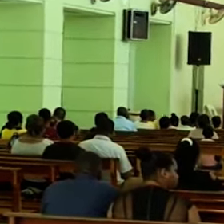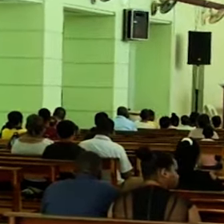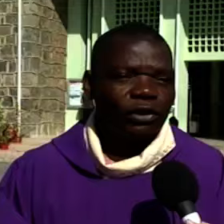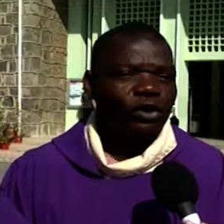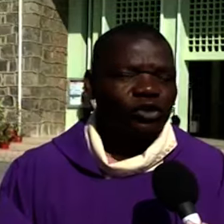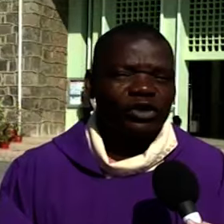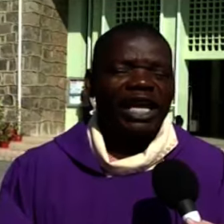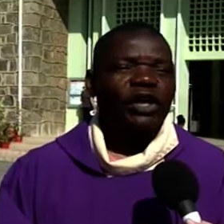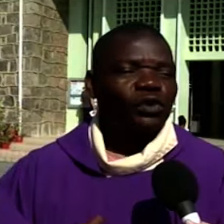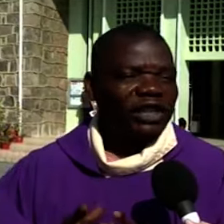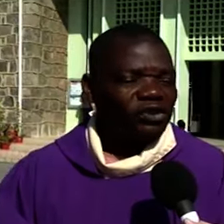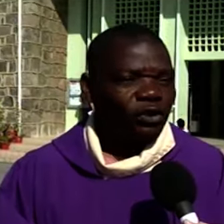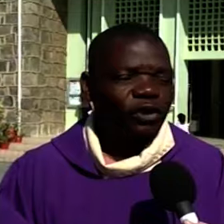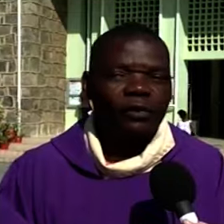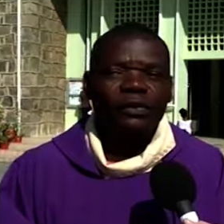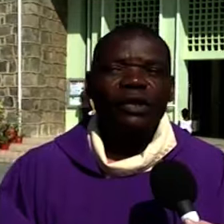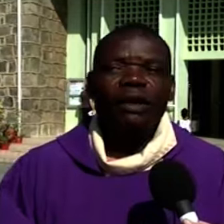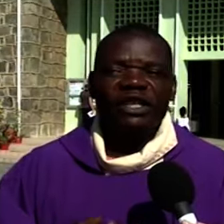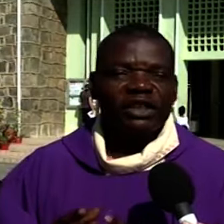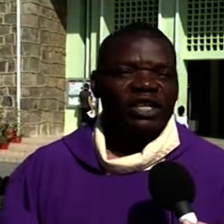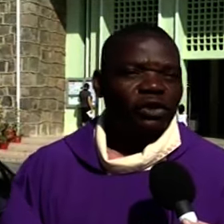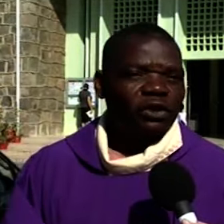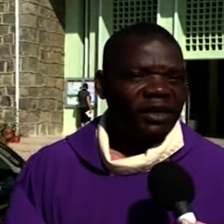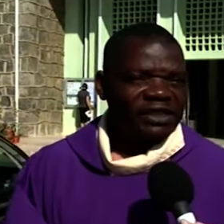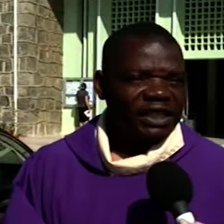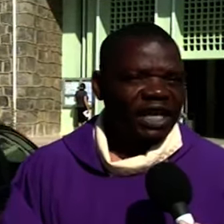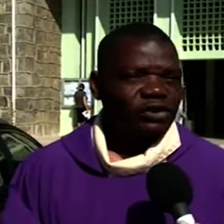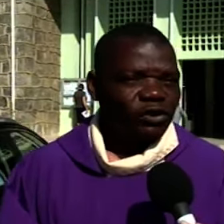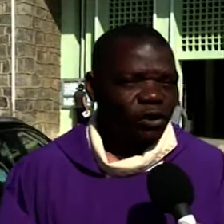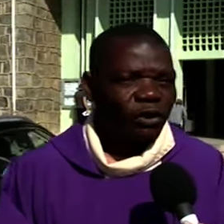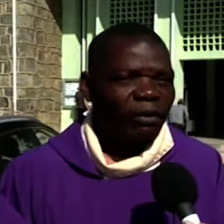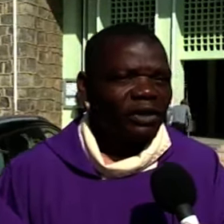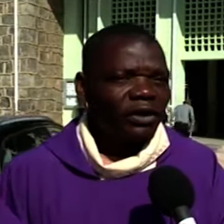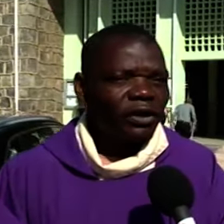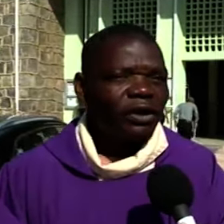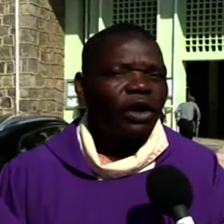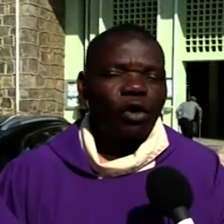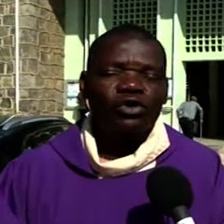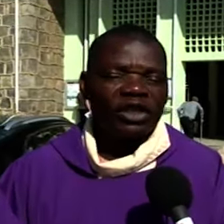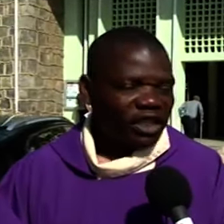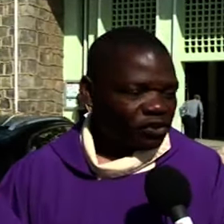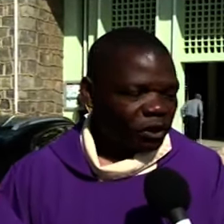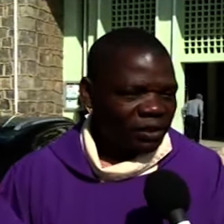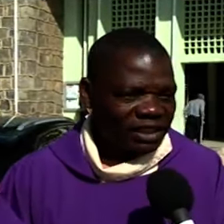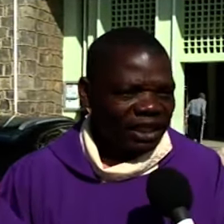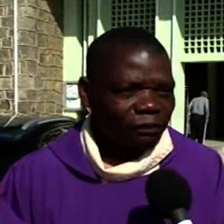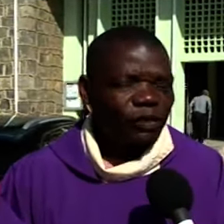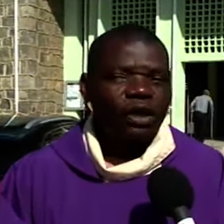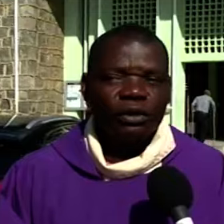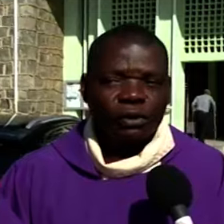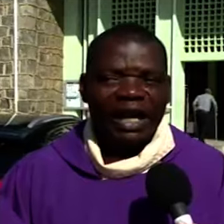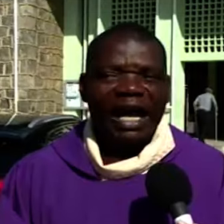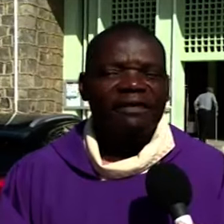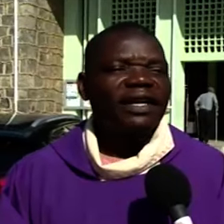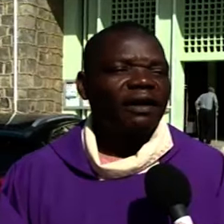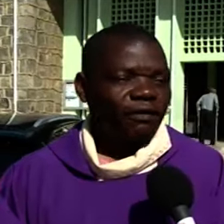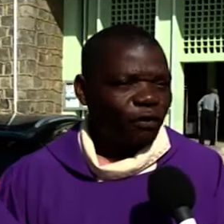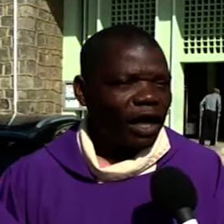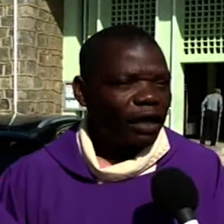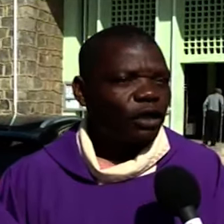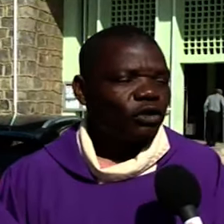positif. Donc, vous autres, écoutez ce que le ministère de la Santé peut dire et ce que l'autorité de la Santé peut dire. Nous, là, avec